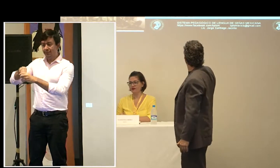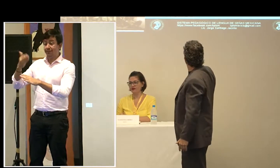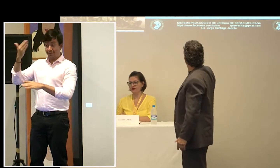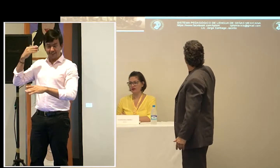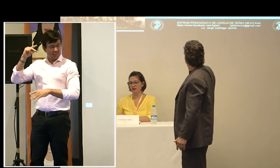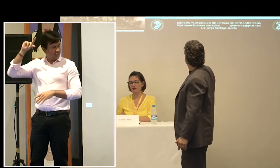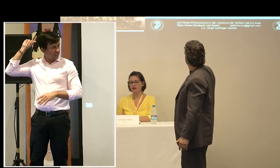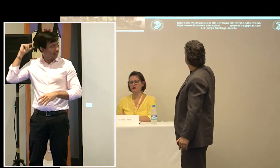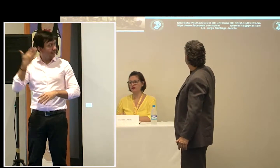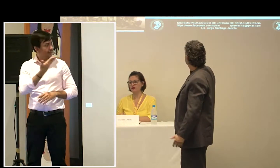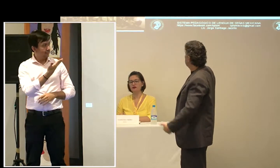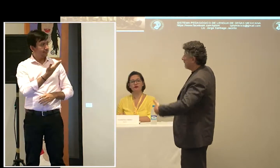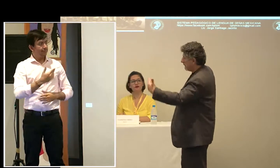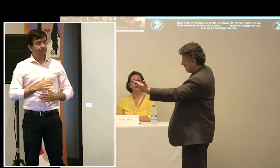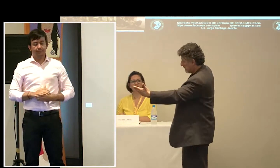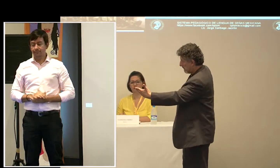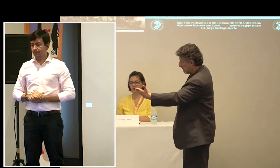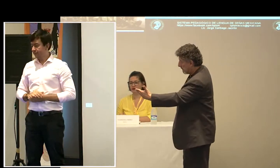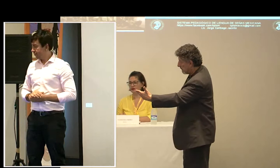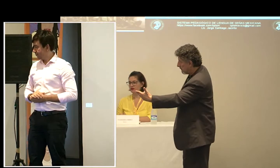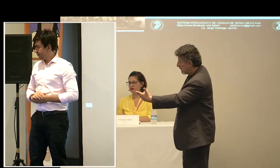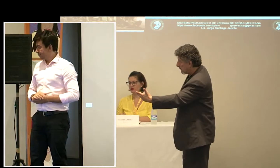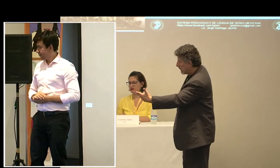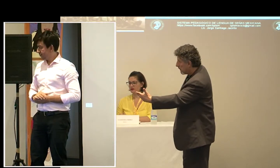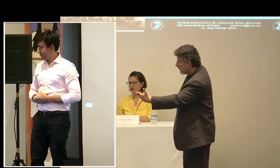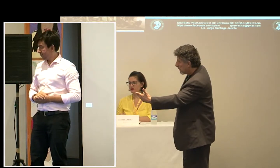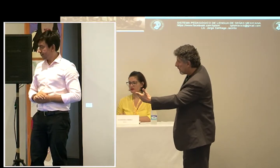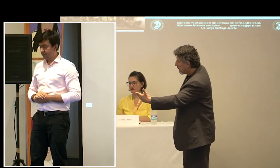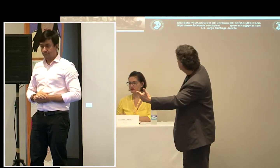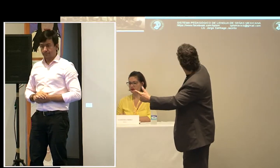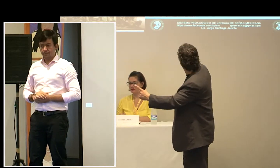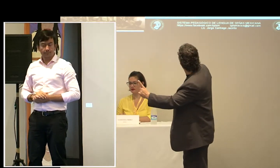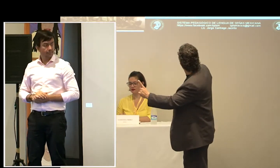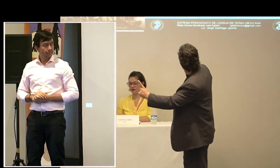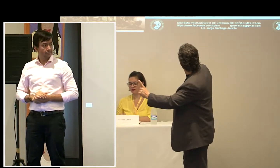Elas foram tiradas dentro do colégio.